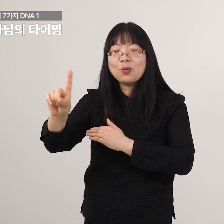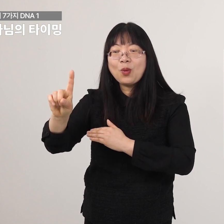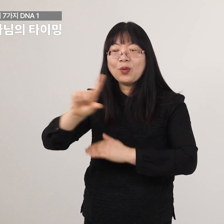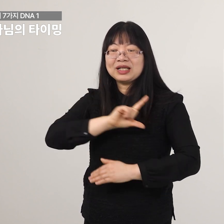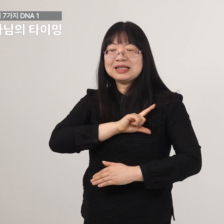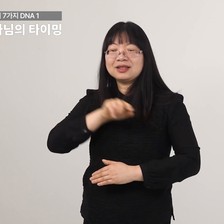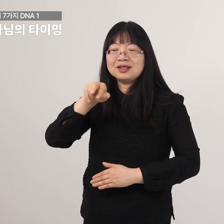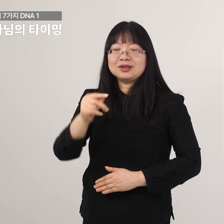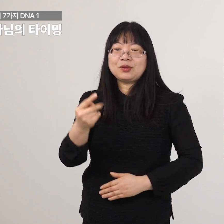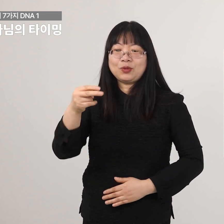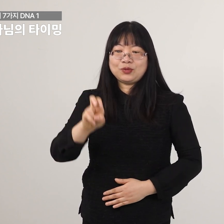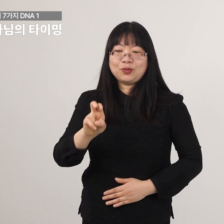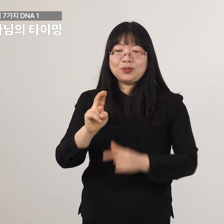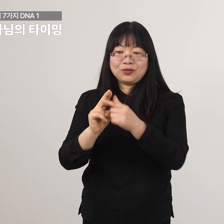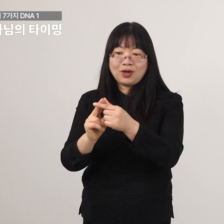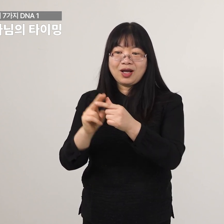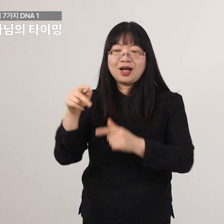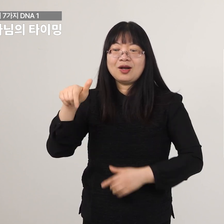소돔과 고모라 지역이에요.